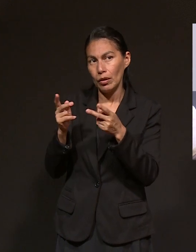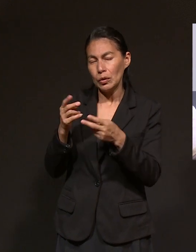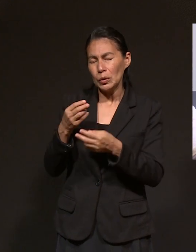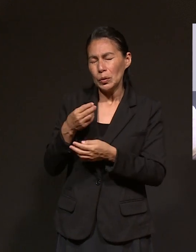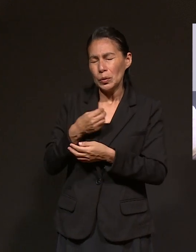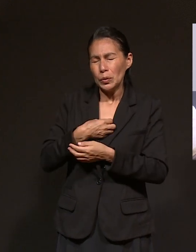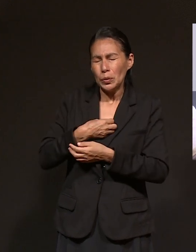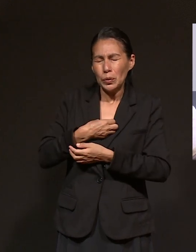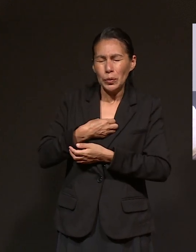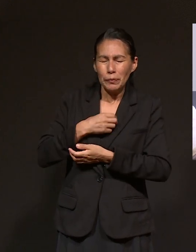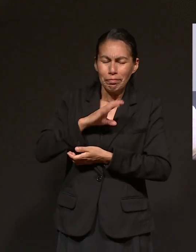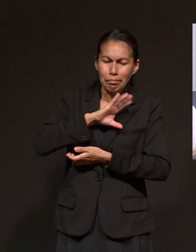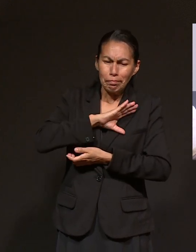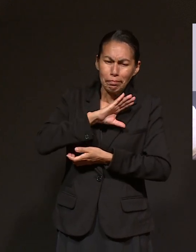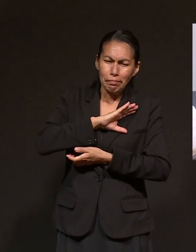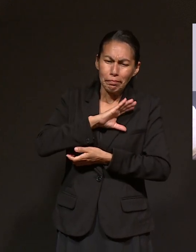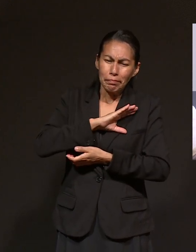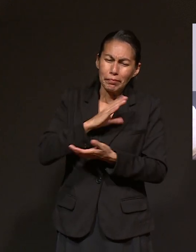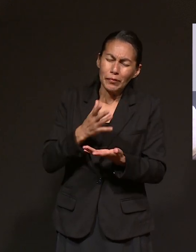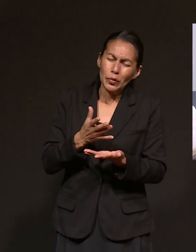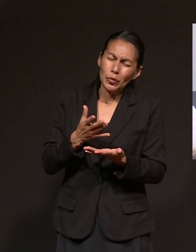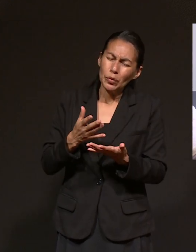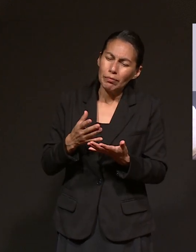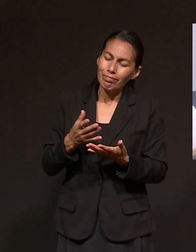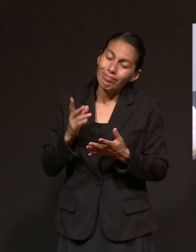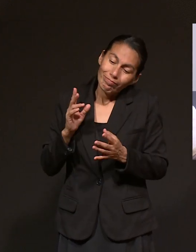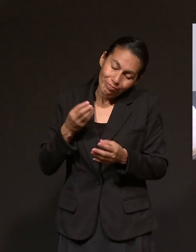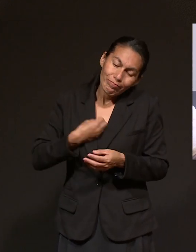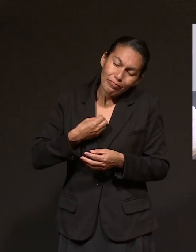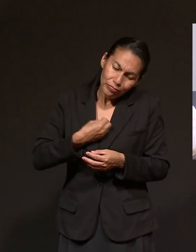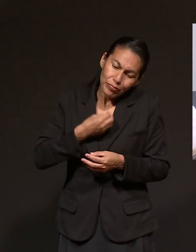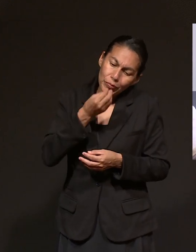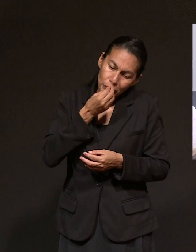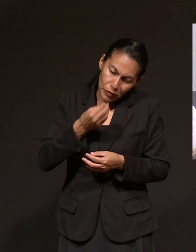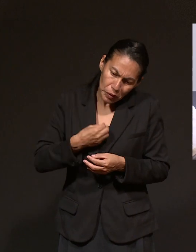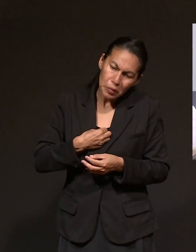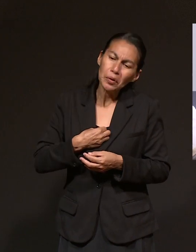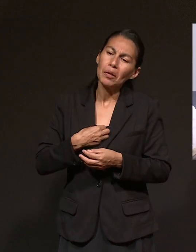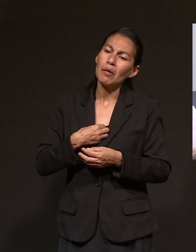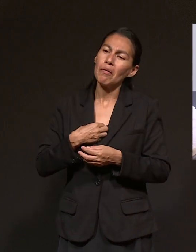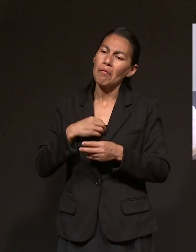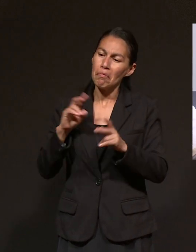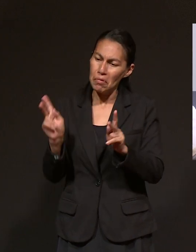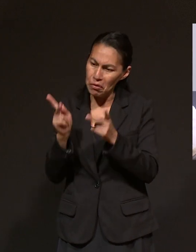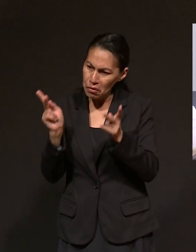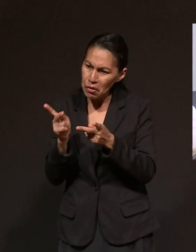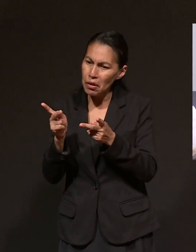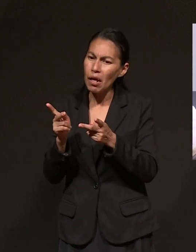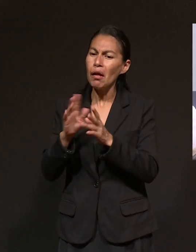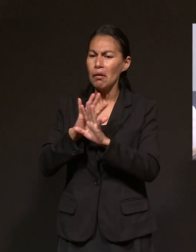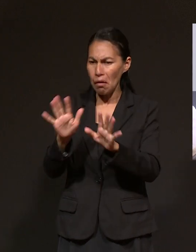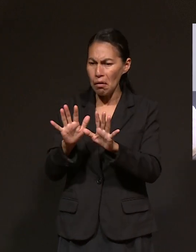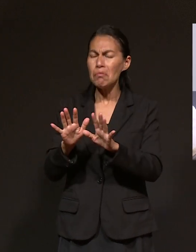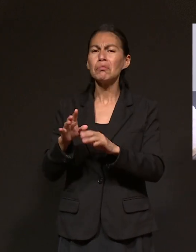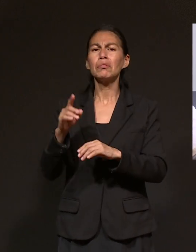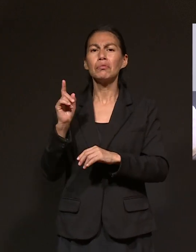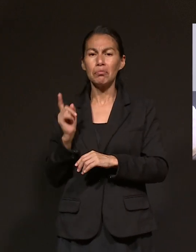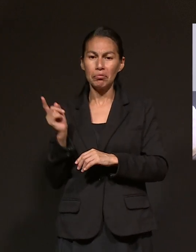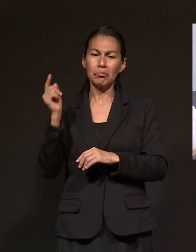Y bueno, se vendió. Un carro que yo quería mucho, se vendió. Lo vendimos. Y me vine.